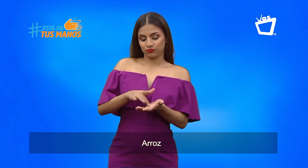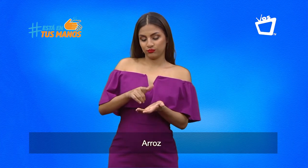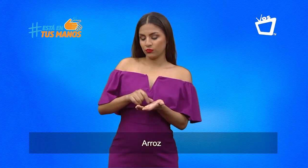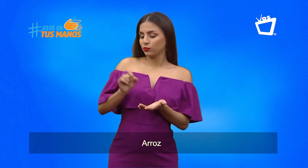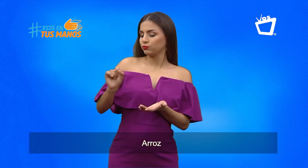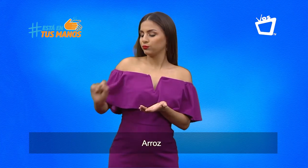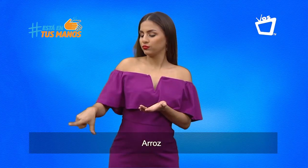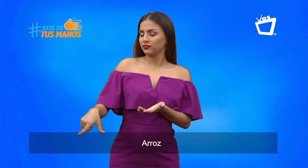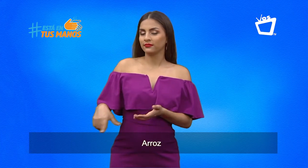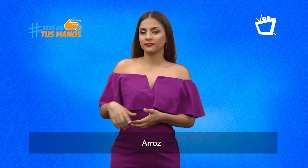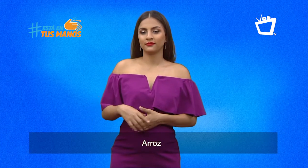arroz